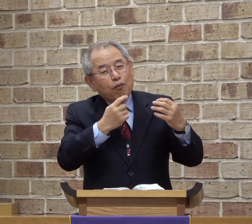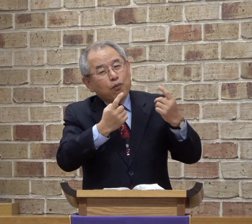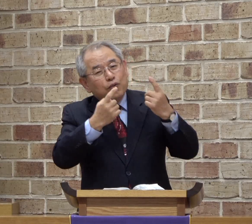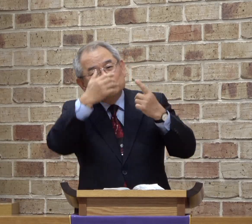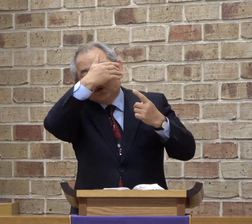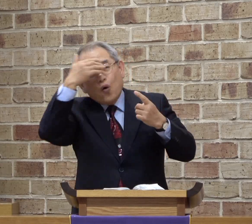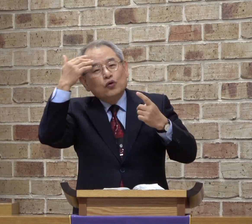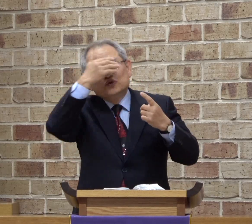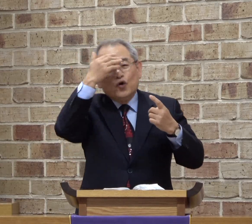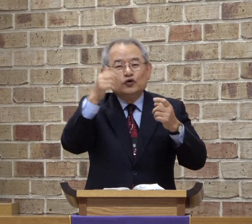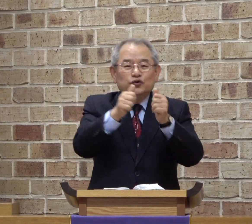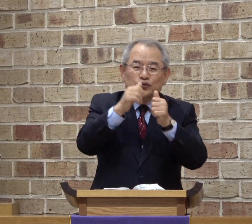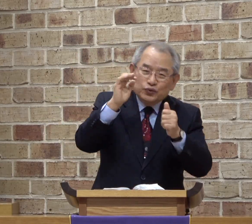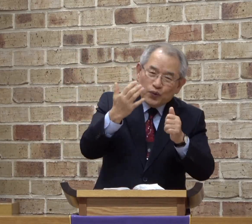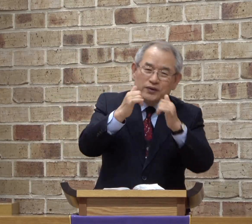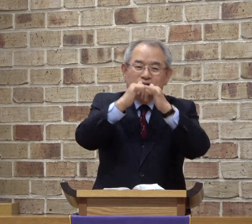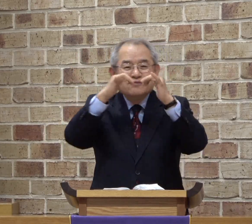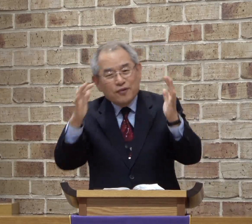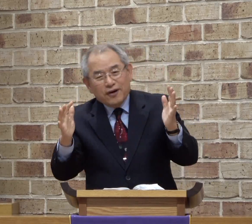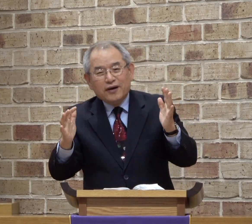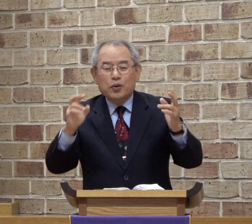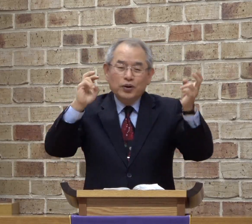프레젠트라는 책을 쓰셨는데